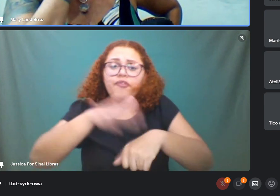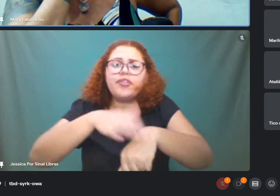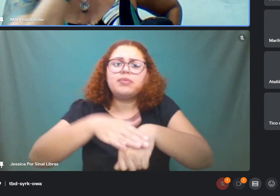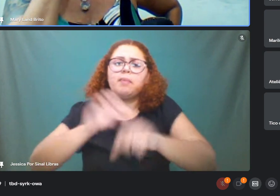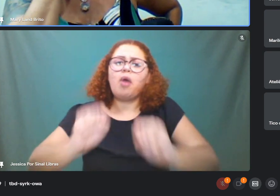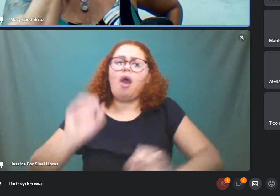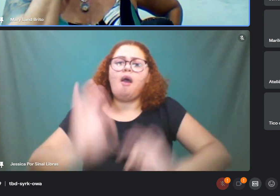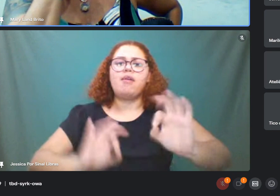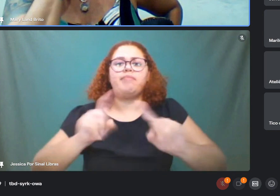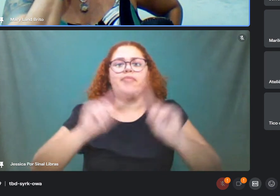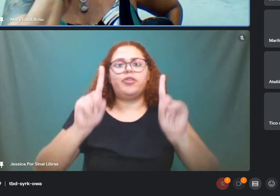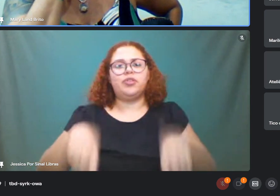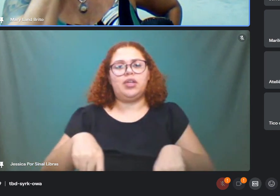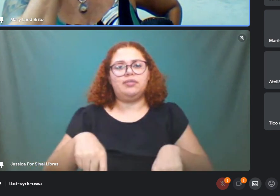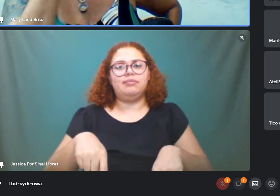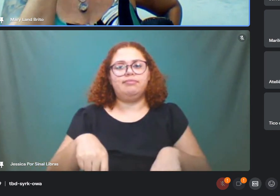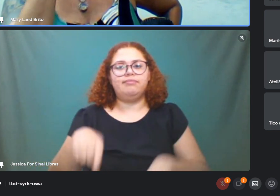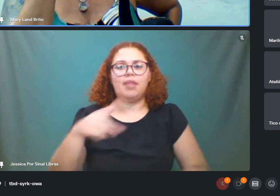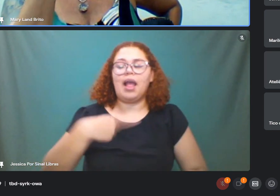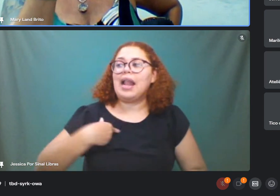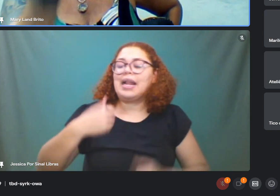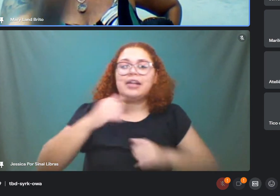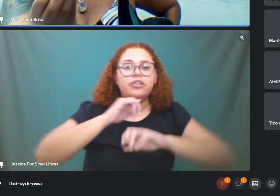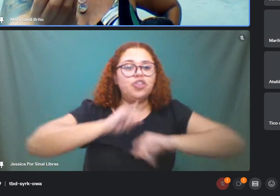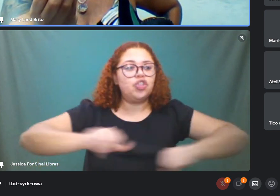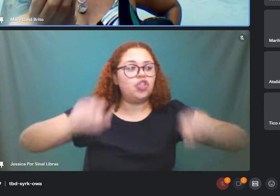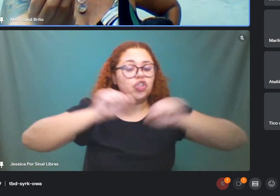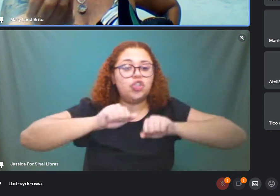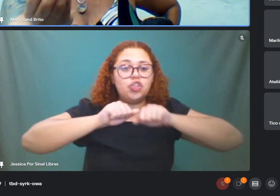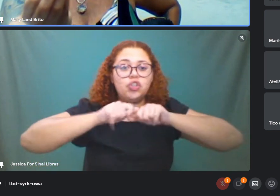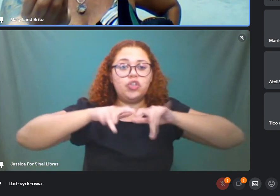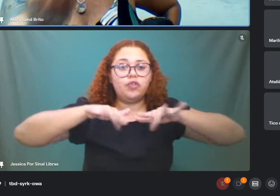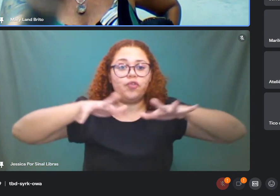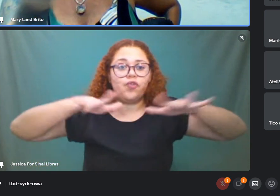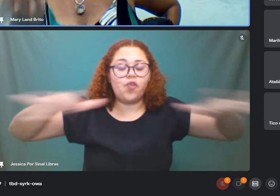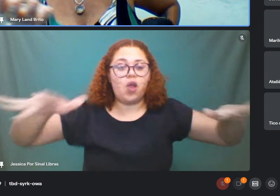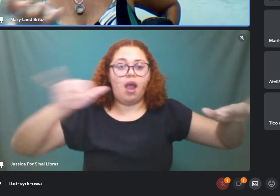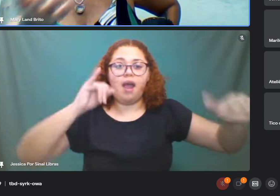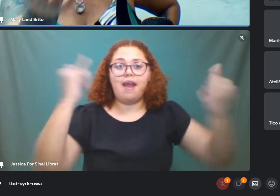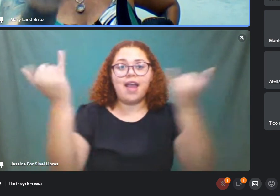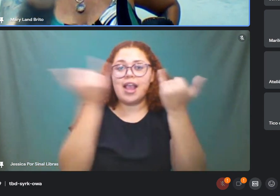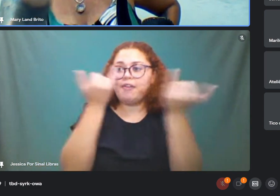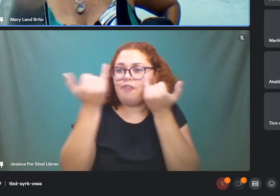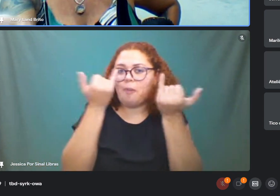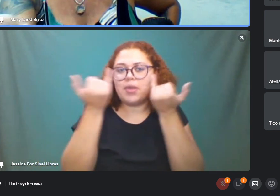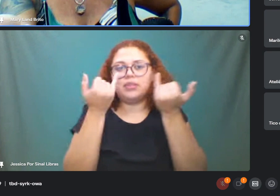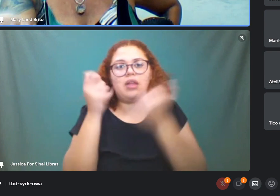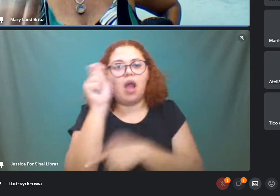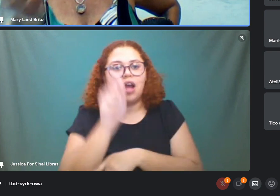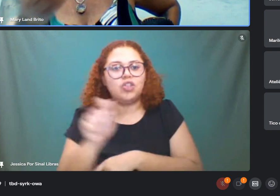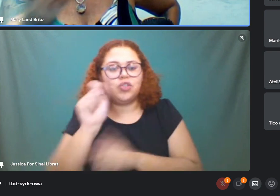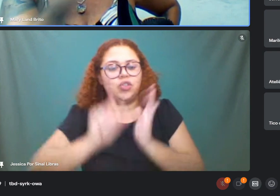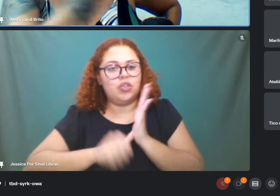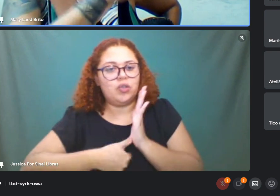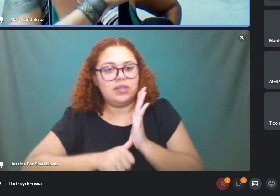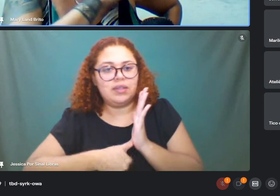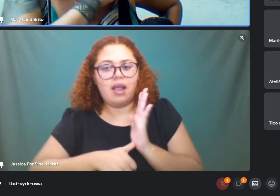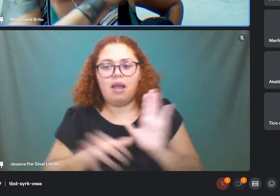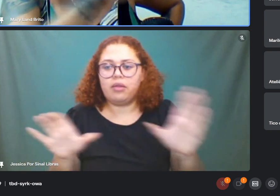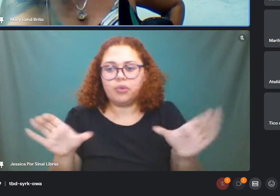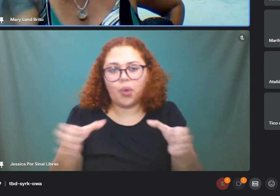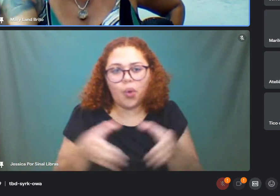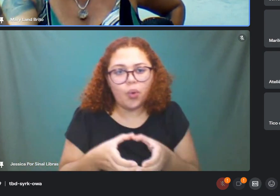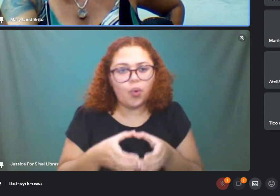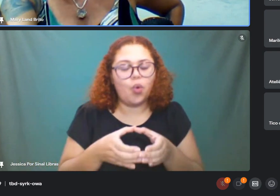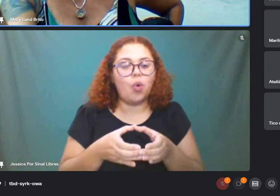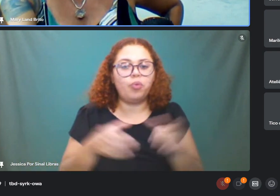vocês para levar a informação para o máximo possível de associados, de grupos, e com isso botar todos